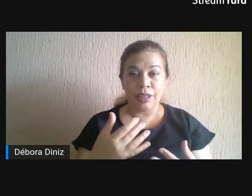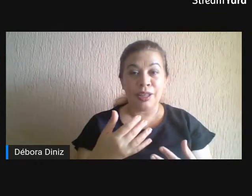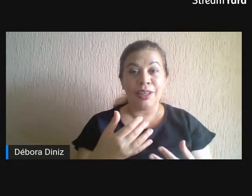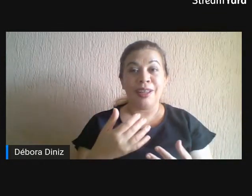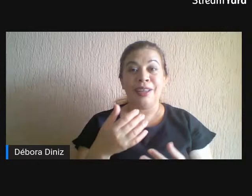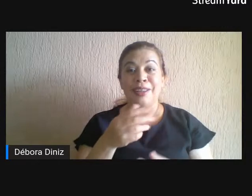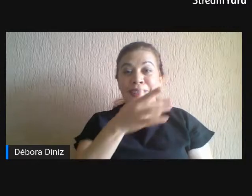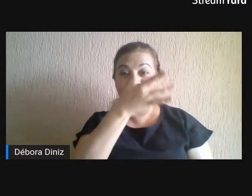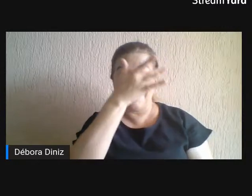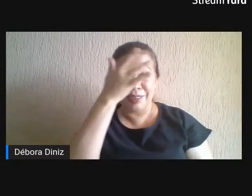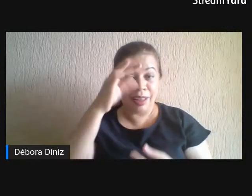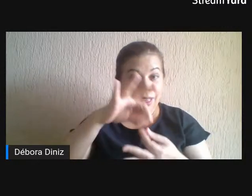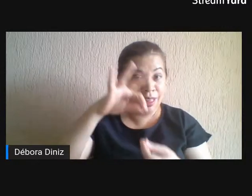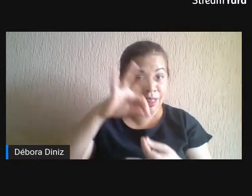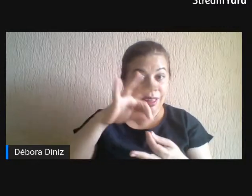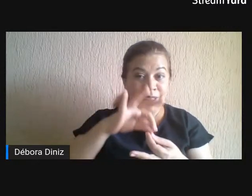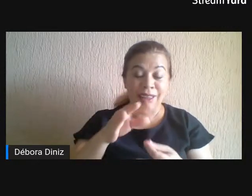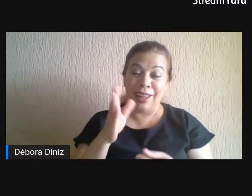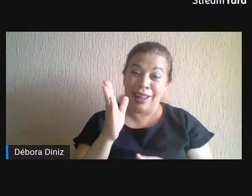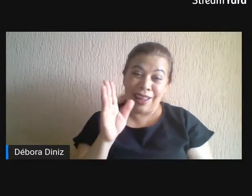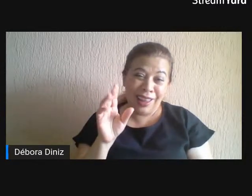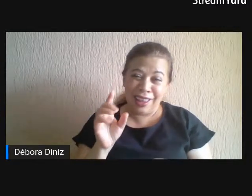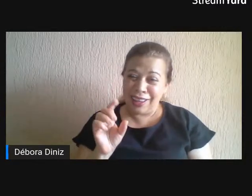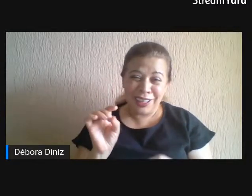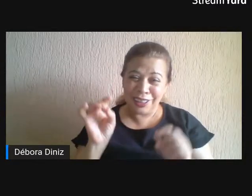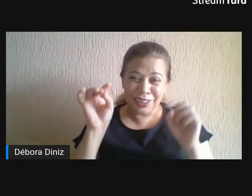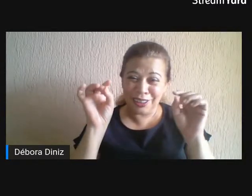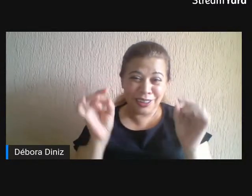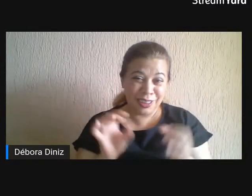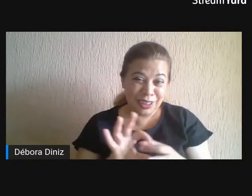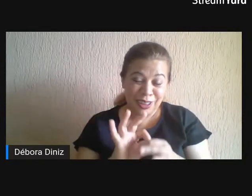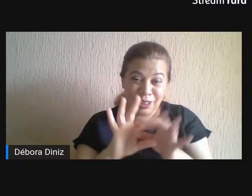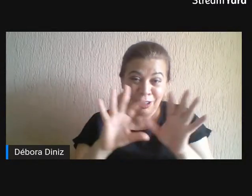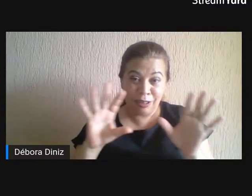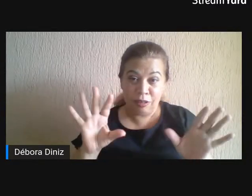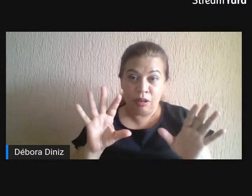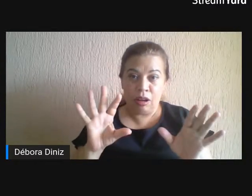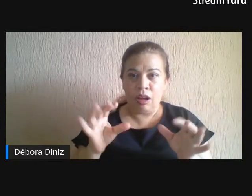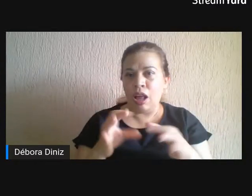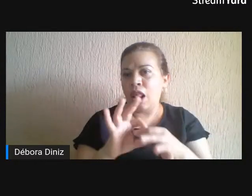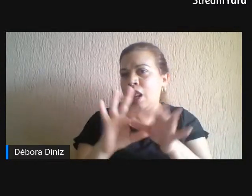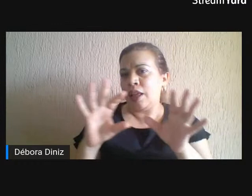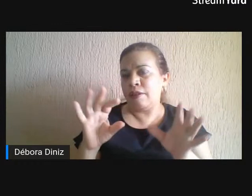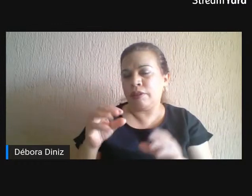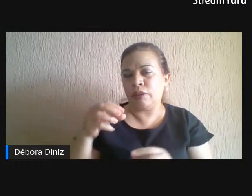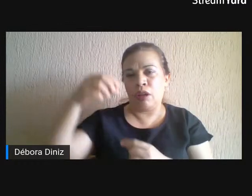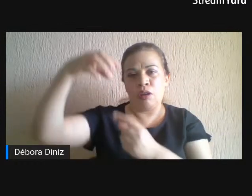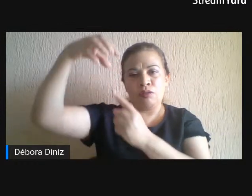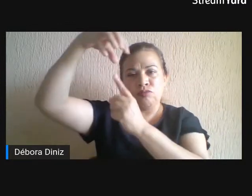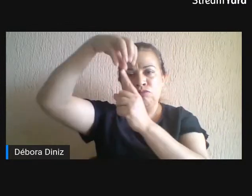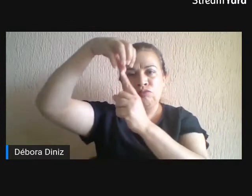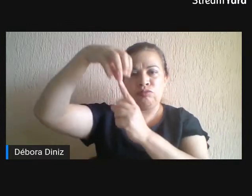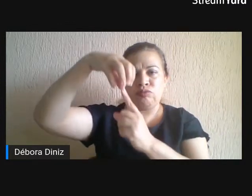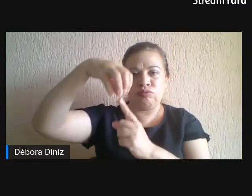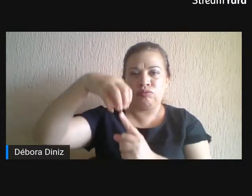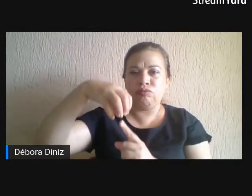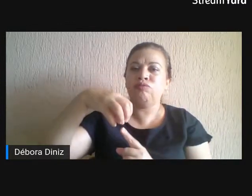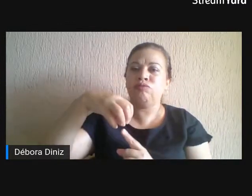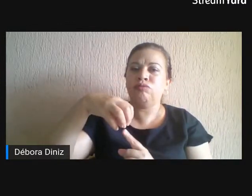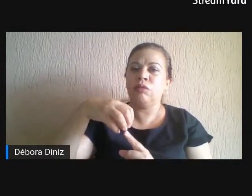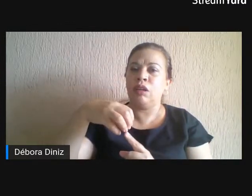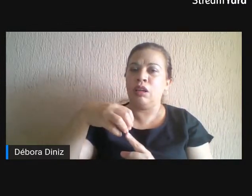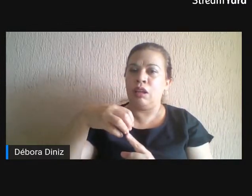paraquedas, só funcionam quando abertos. Paraquedas fechado não serve para nada. Um espírito fechado não serve para